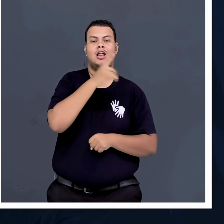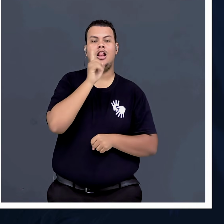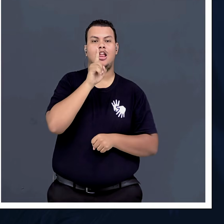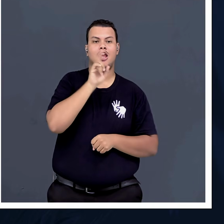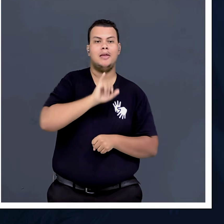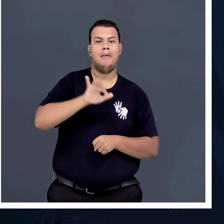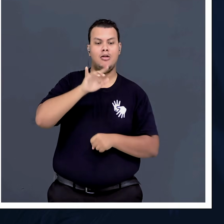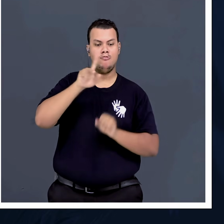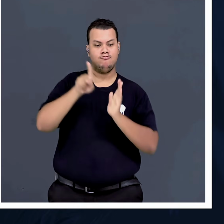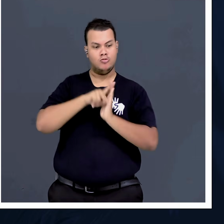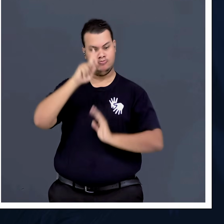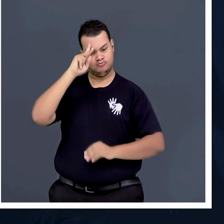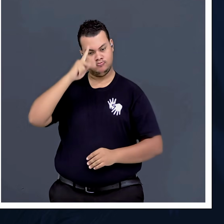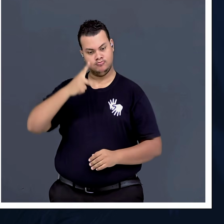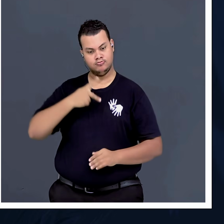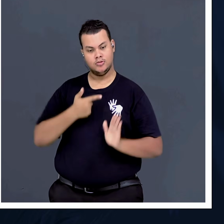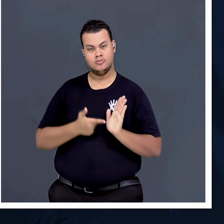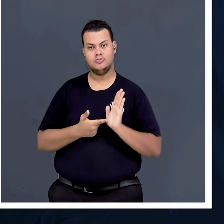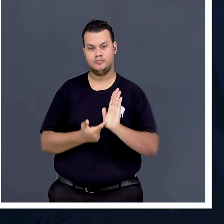imagem pessoal.